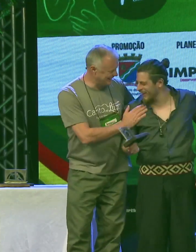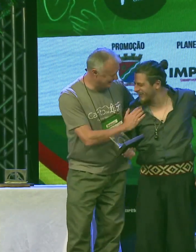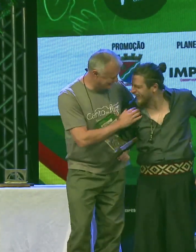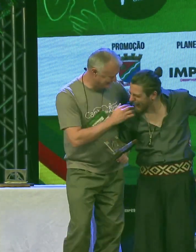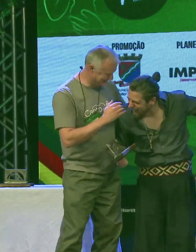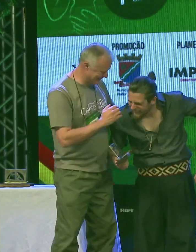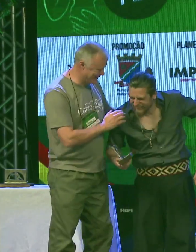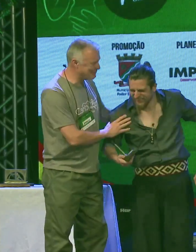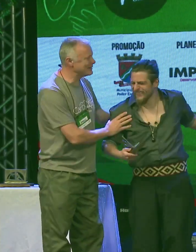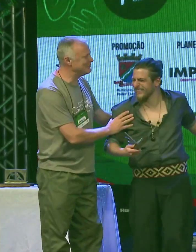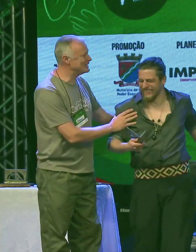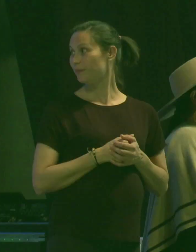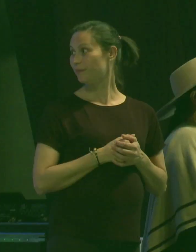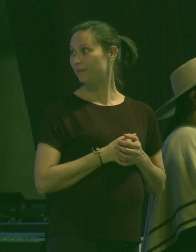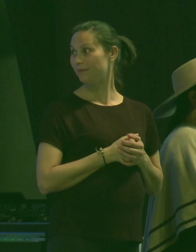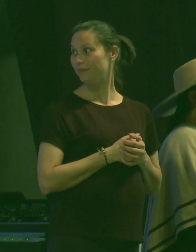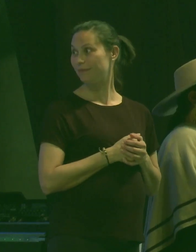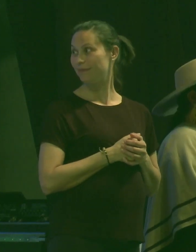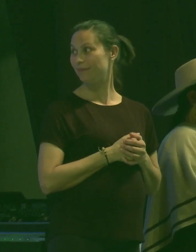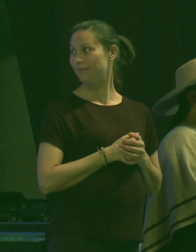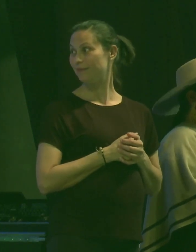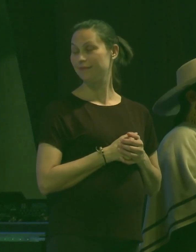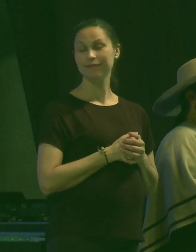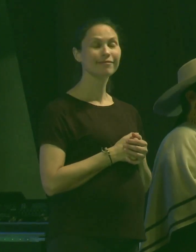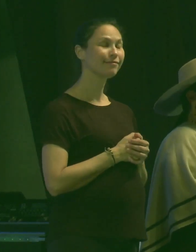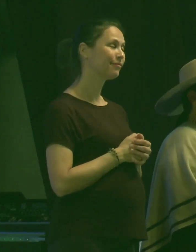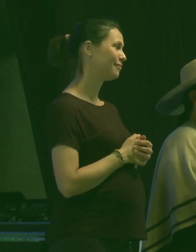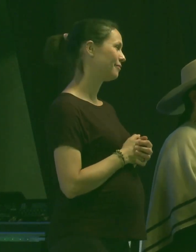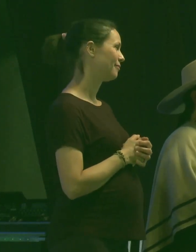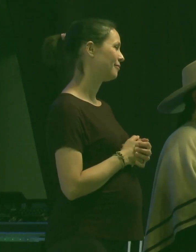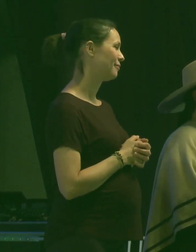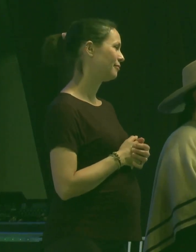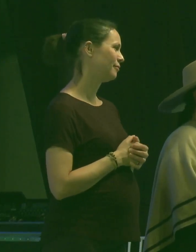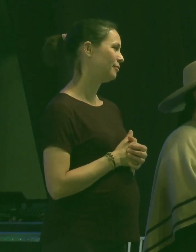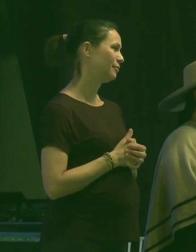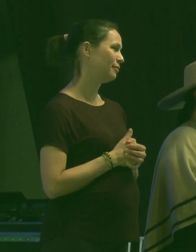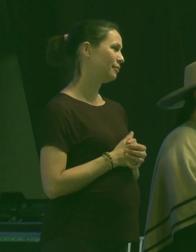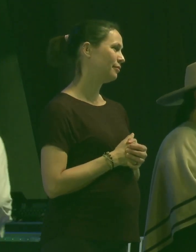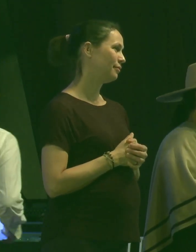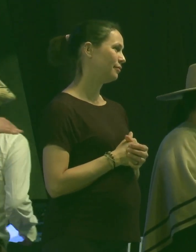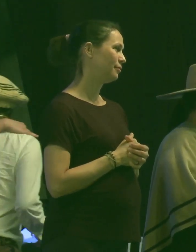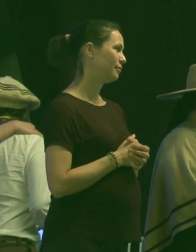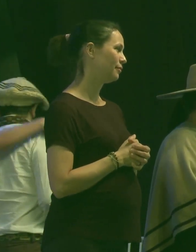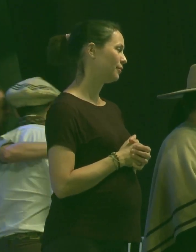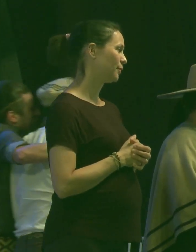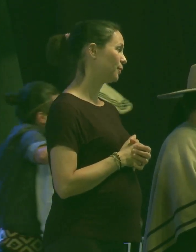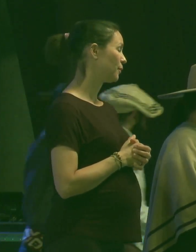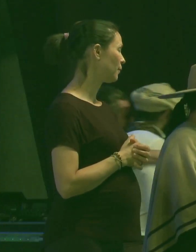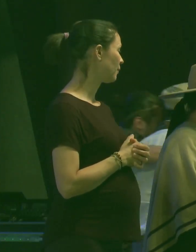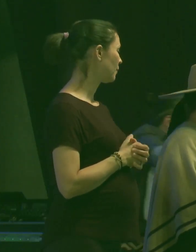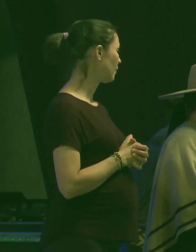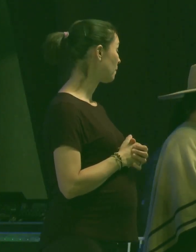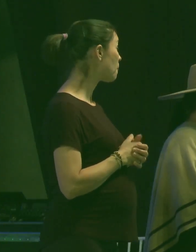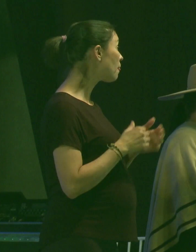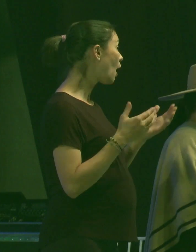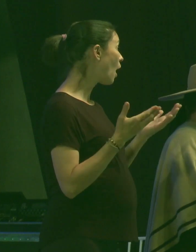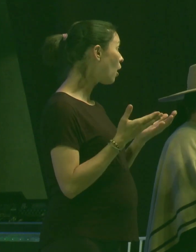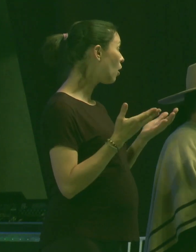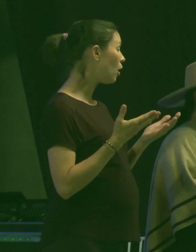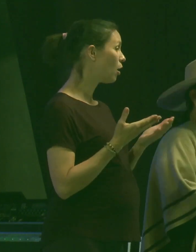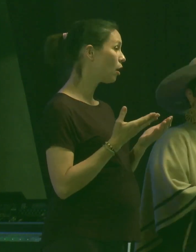Olha aí. Muito bonito, troféu do canto de luz. Analise Severo. Agora sim,